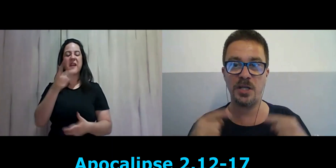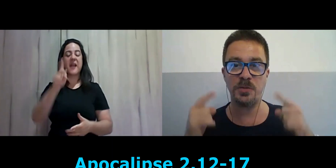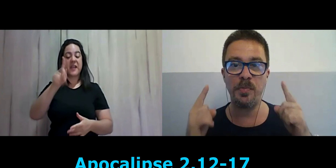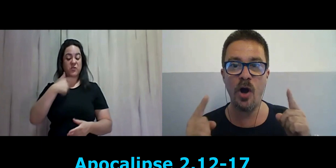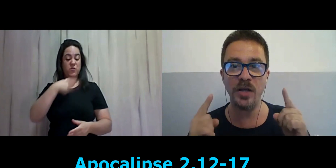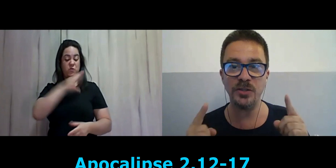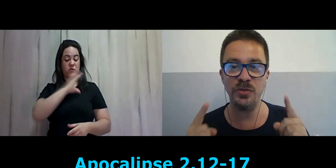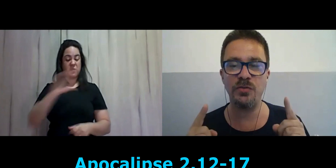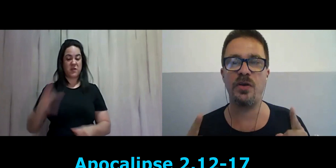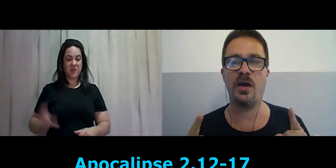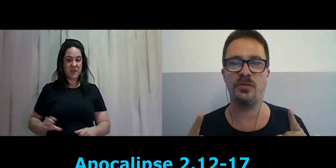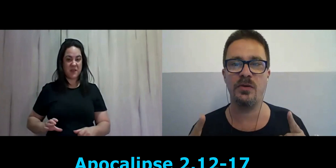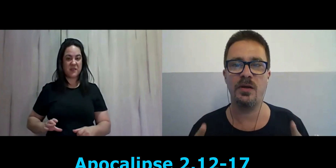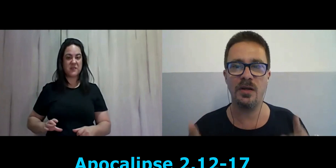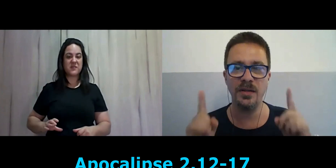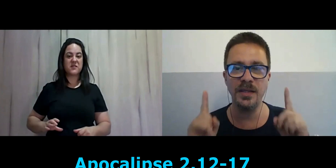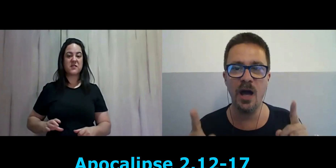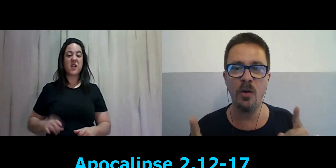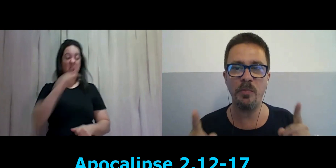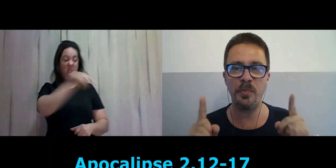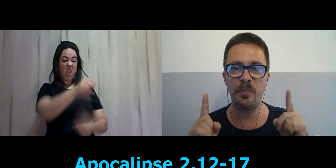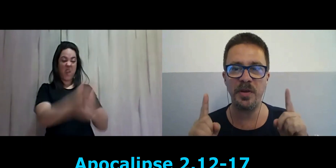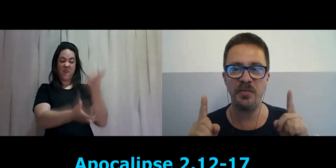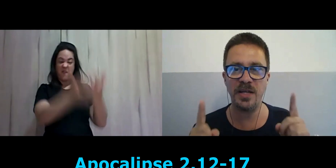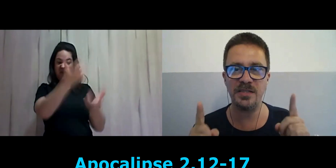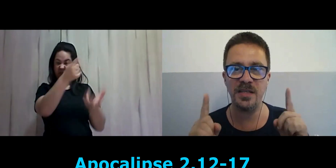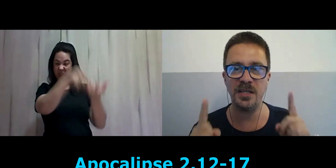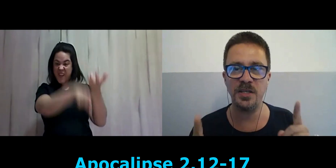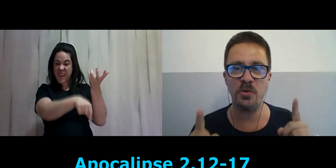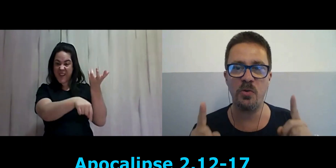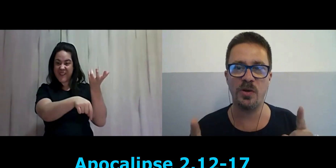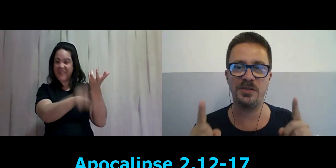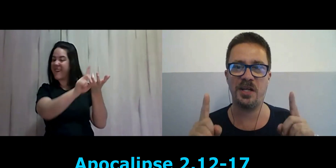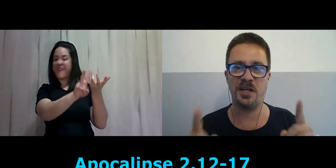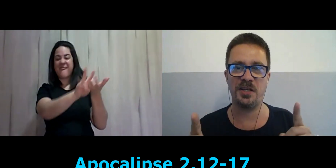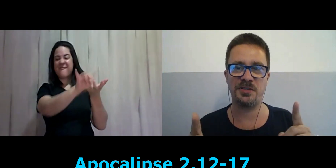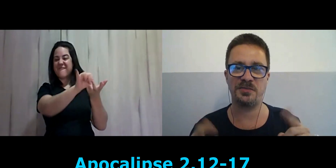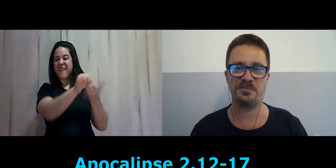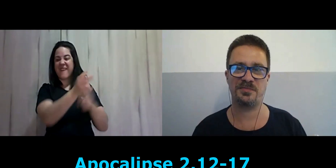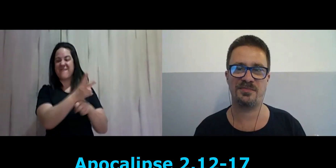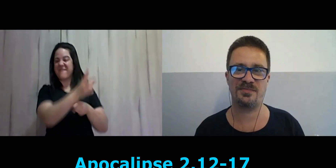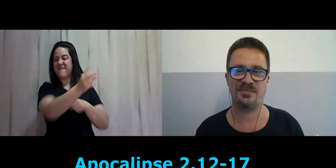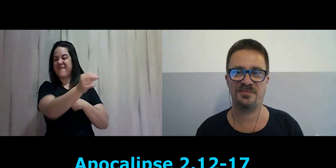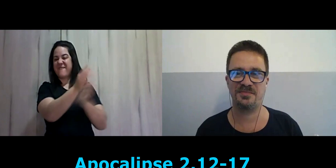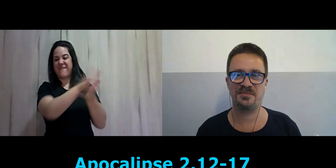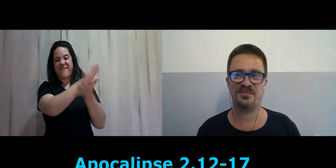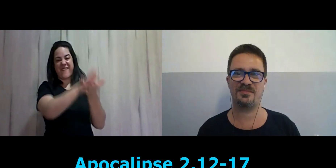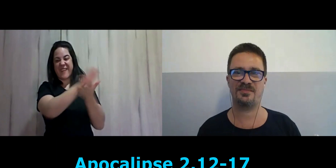e as portas do inferno não prevaleceriam contra a igreja.